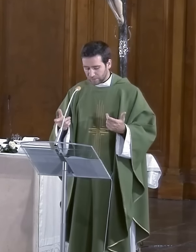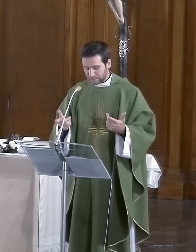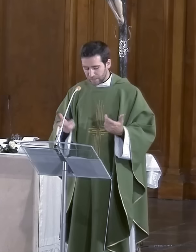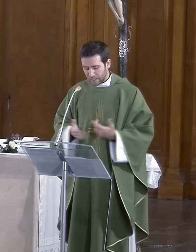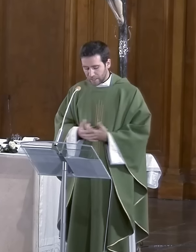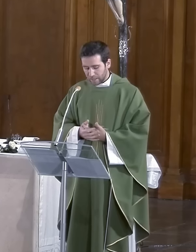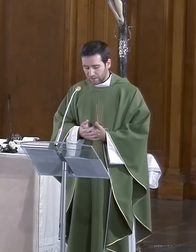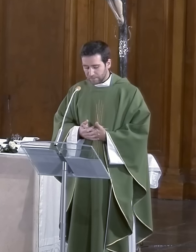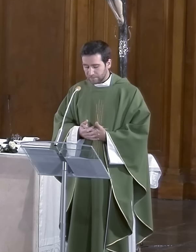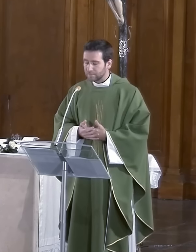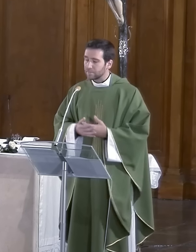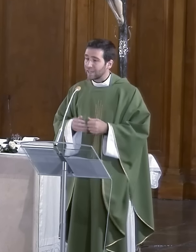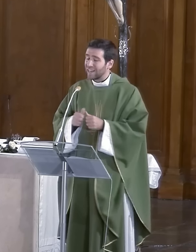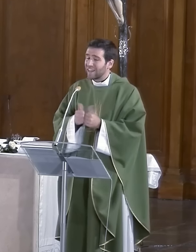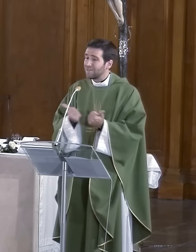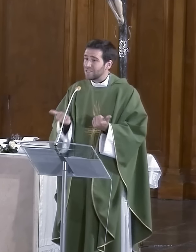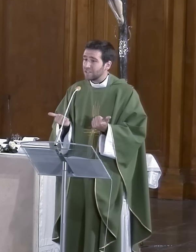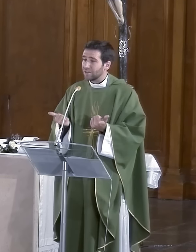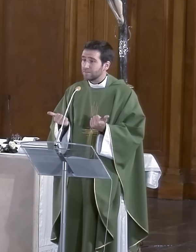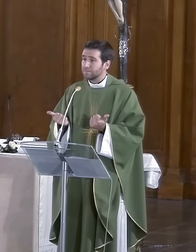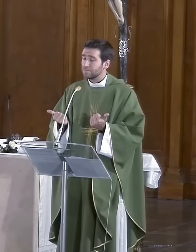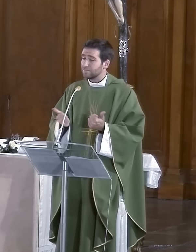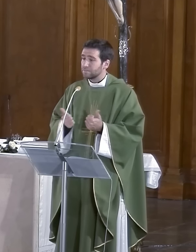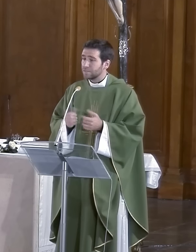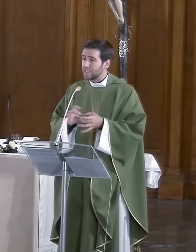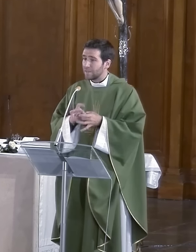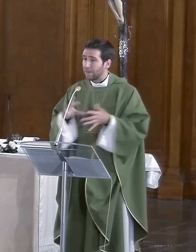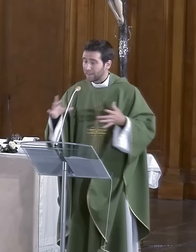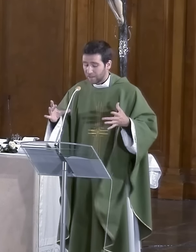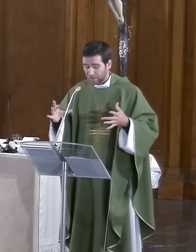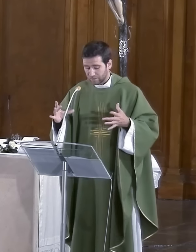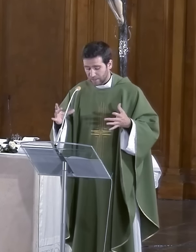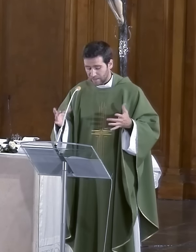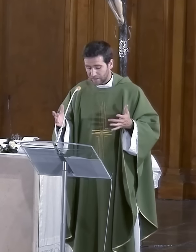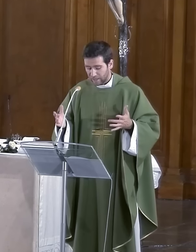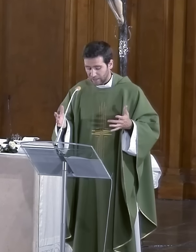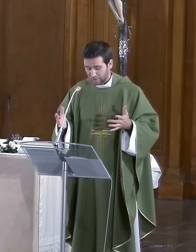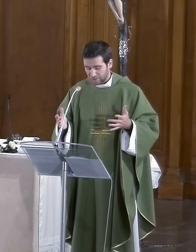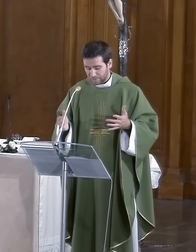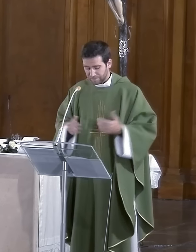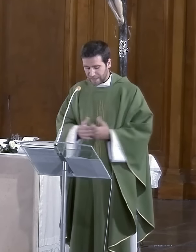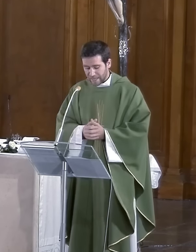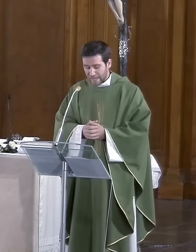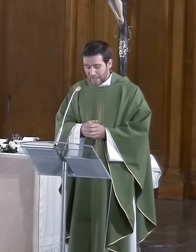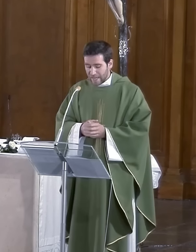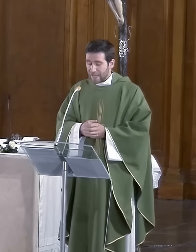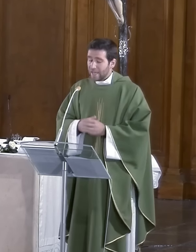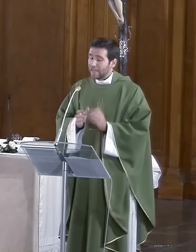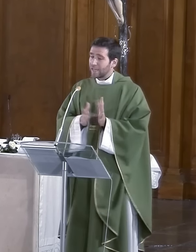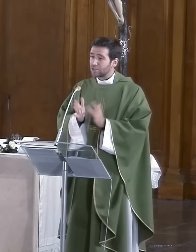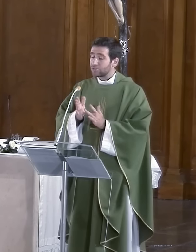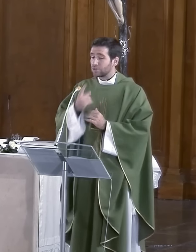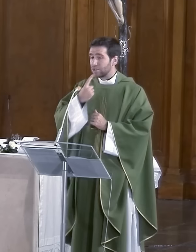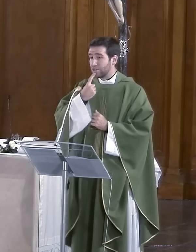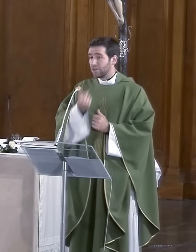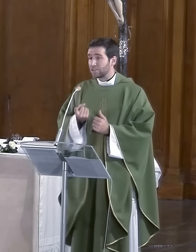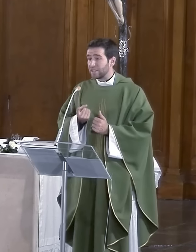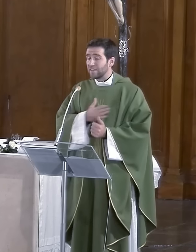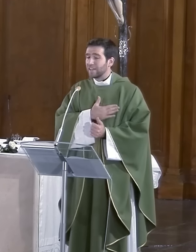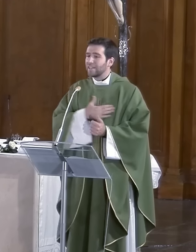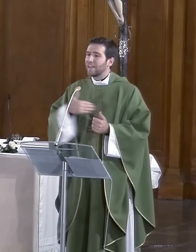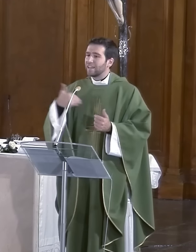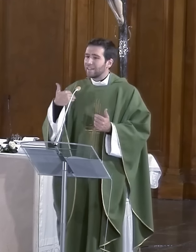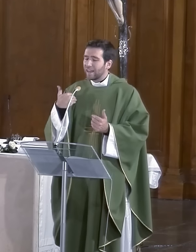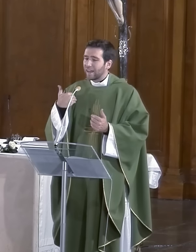¿no? Genera división y separación entre ellos. Jesús nos